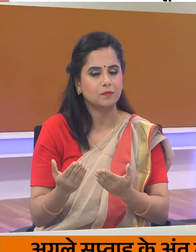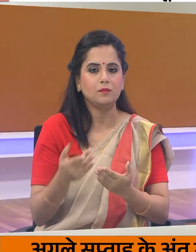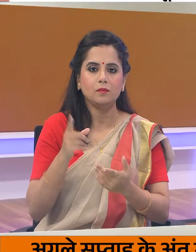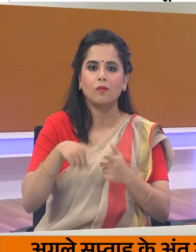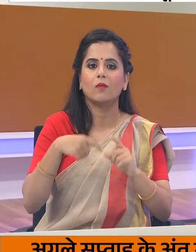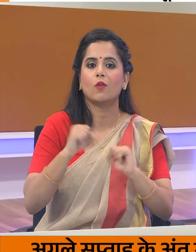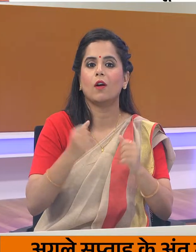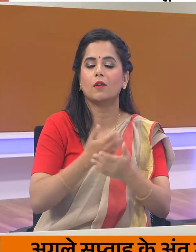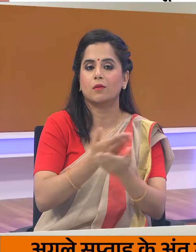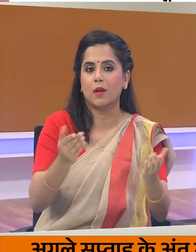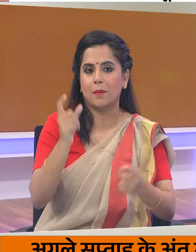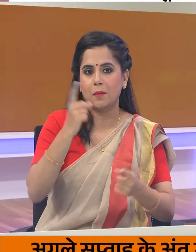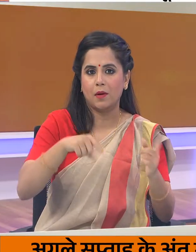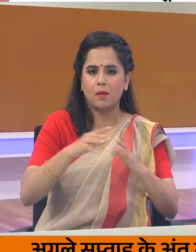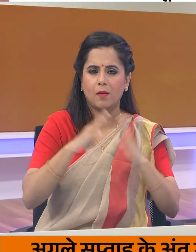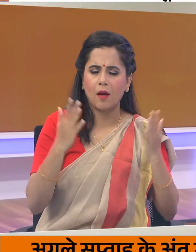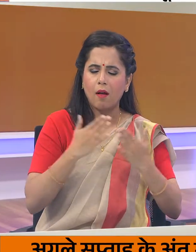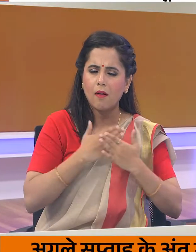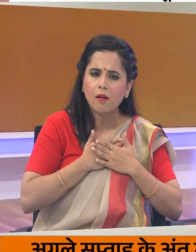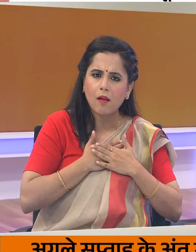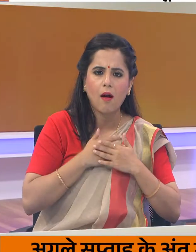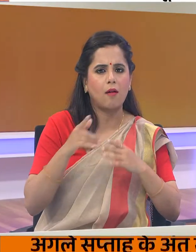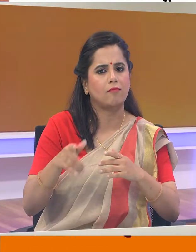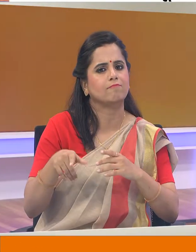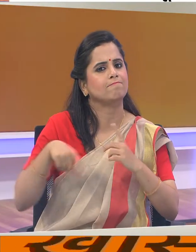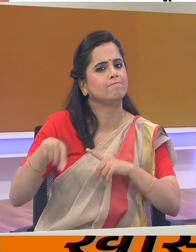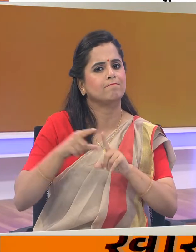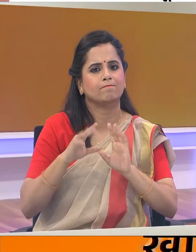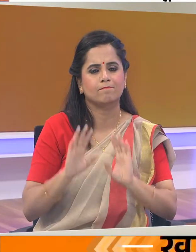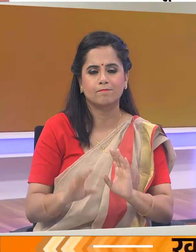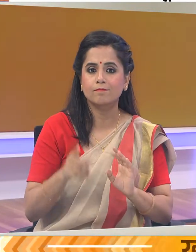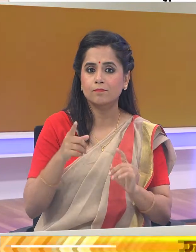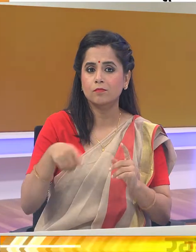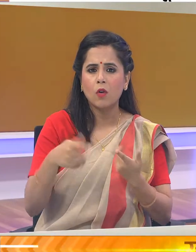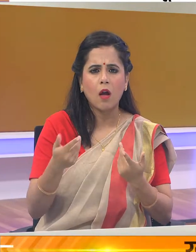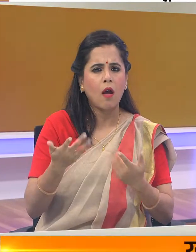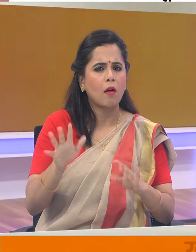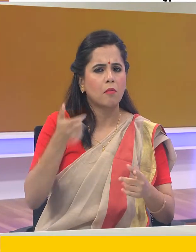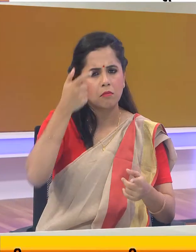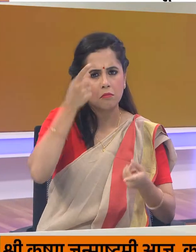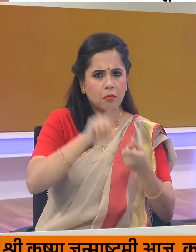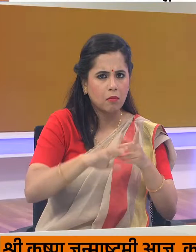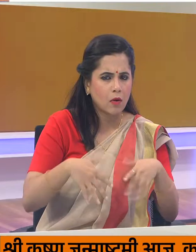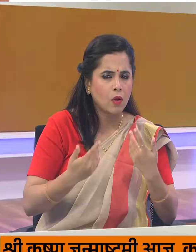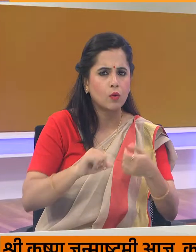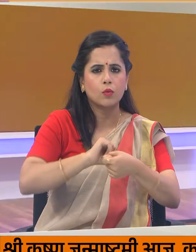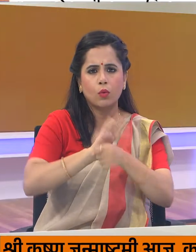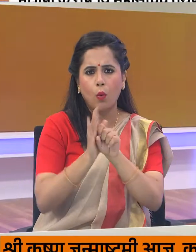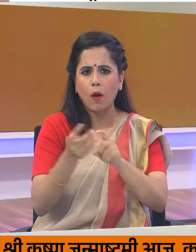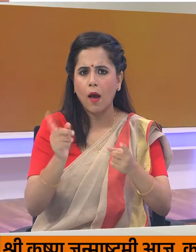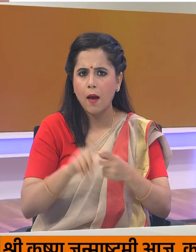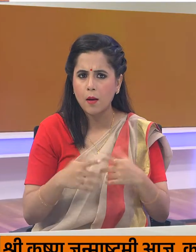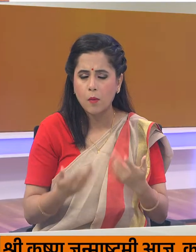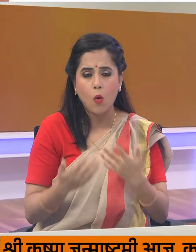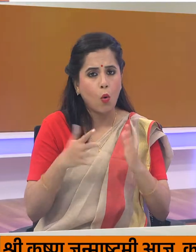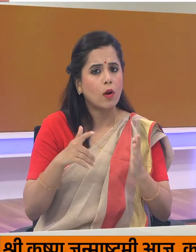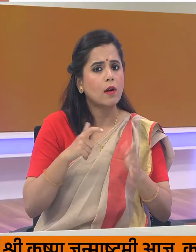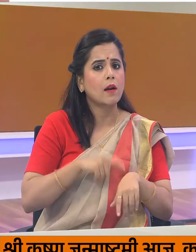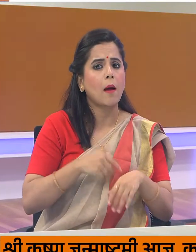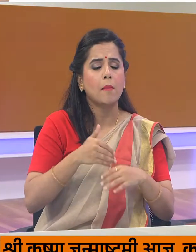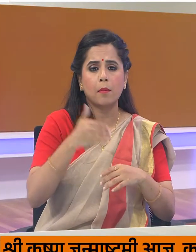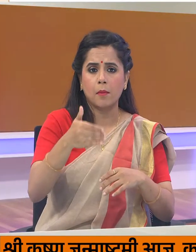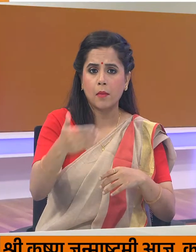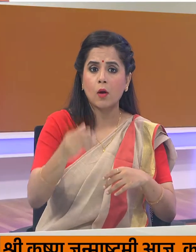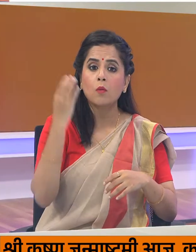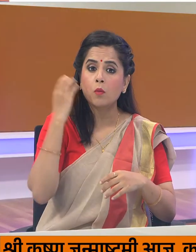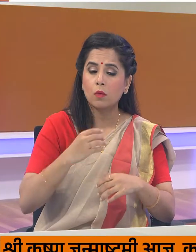जम्मू कश्मीर की जनता अथाह प्रेम करती है। चाहे प्राकृतिक आपदा हो, चाहे कोविड महामारी हो, हर समय प्रधानमंत्री